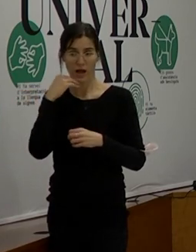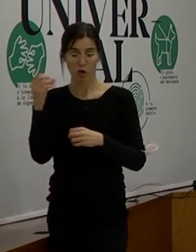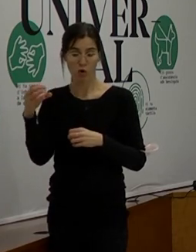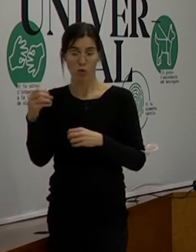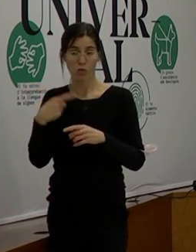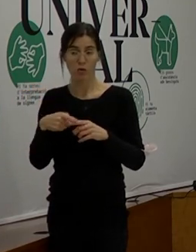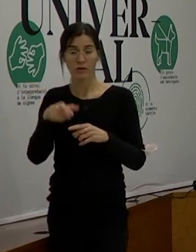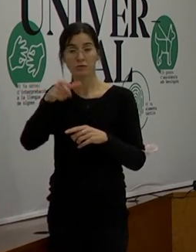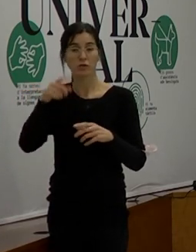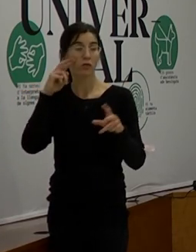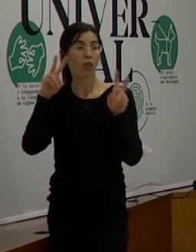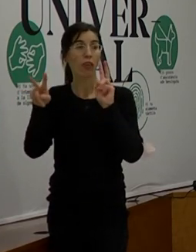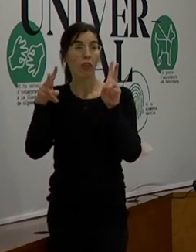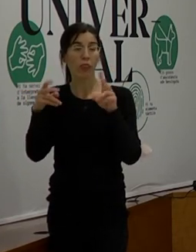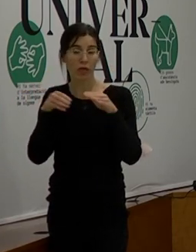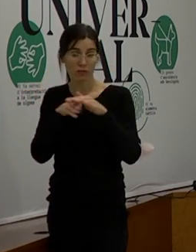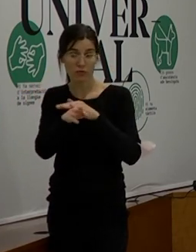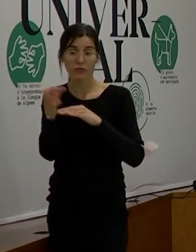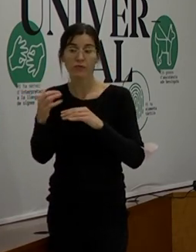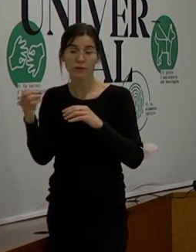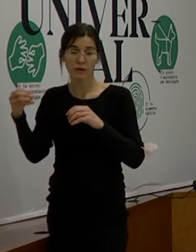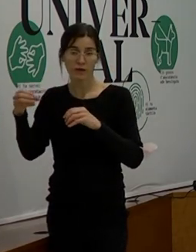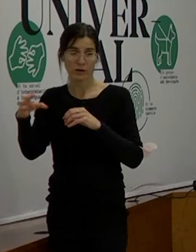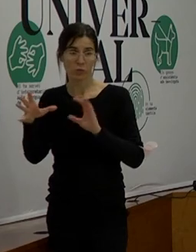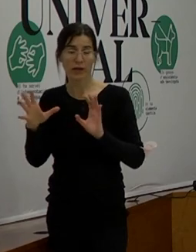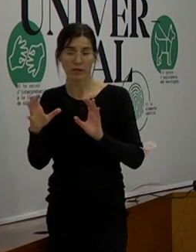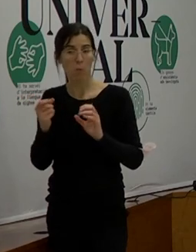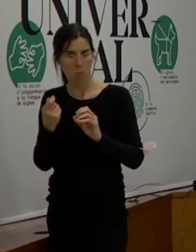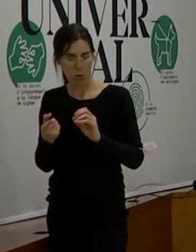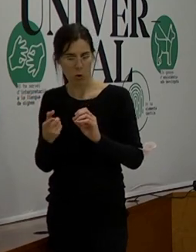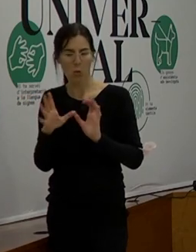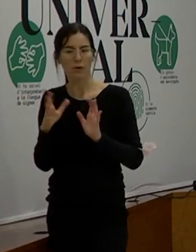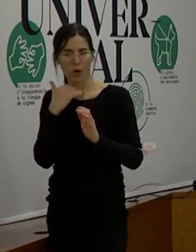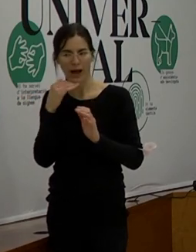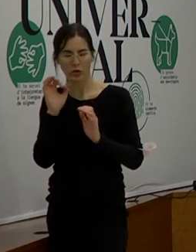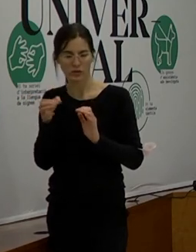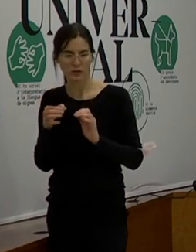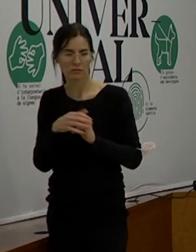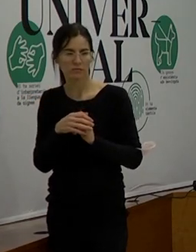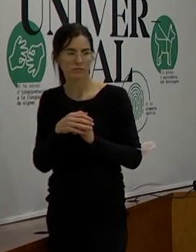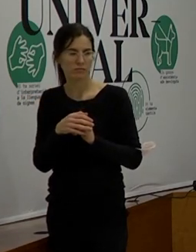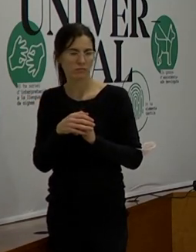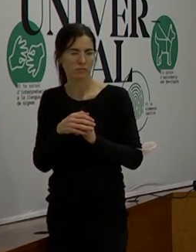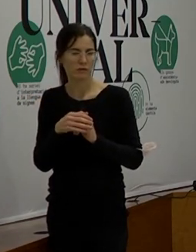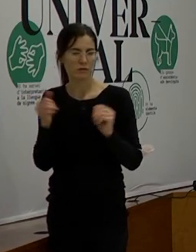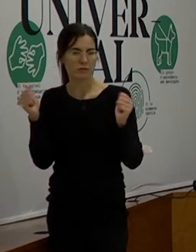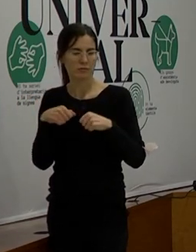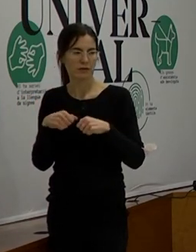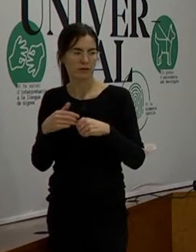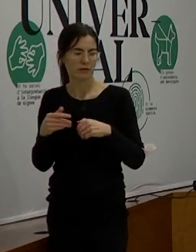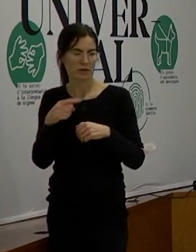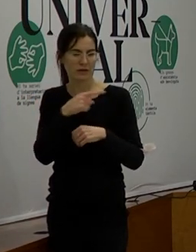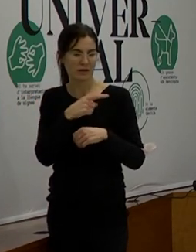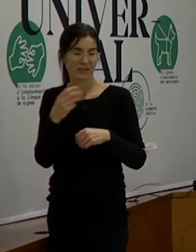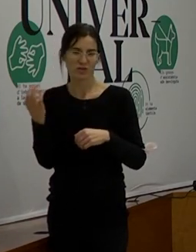la gent va despistada, hi ha forats, has d'il·luminar, poc, però il·luminar, ¿vale? ¿Vale? Endavant, i esto es